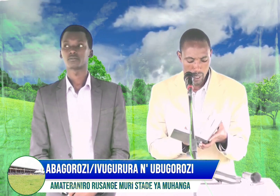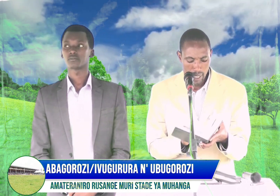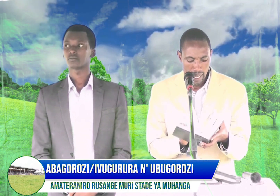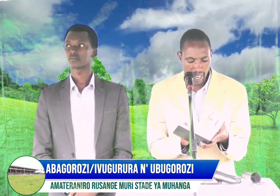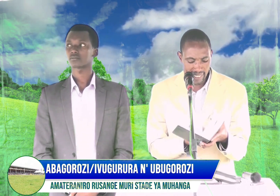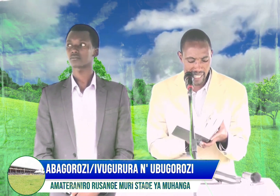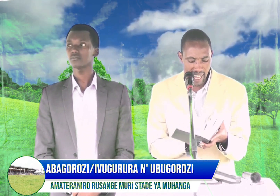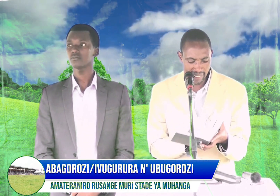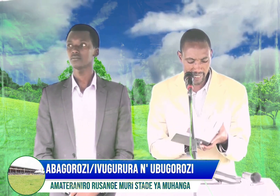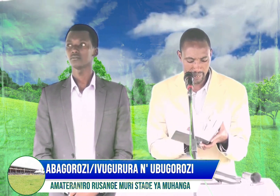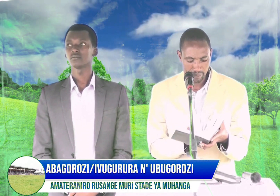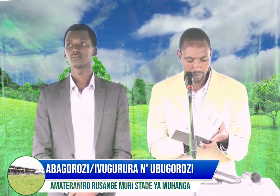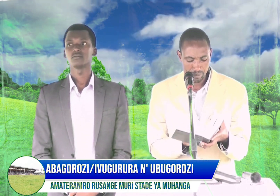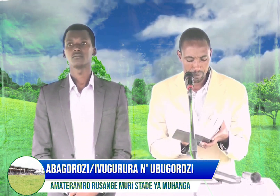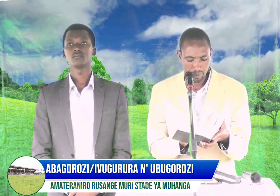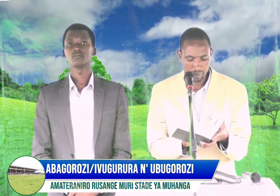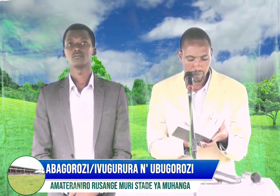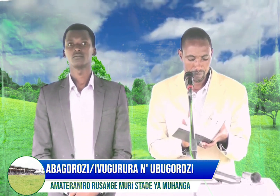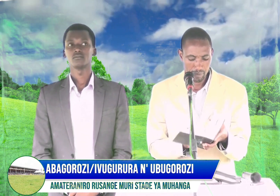630, haragira hati